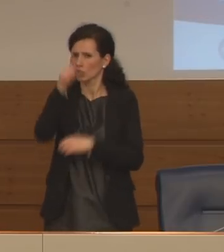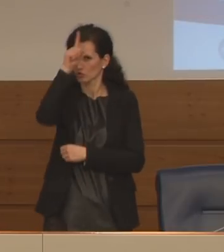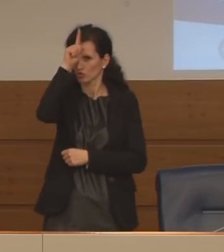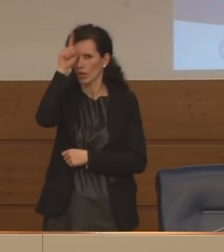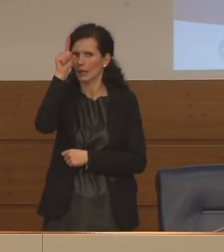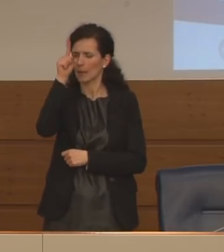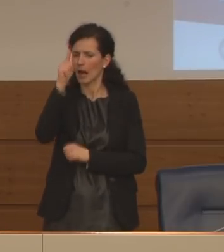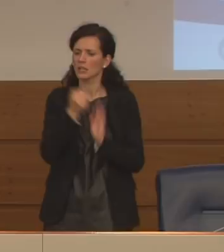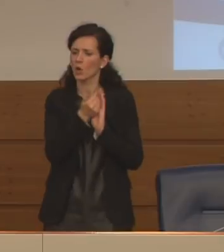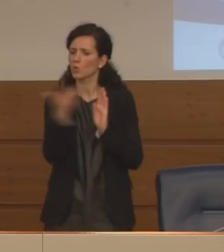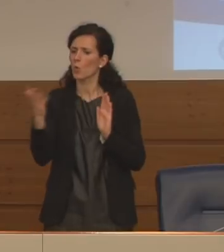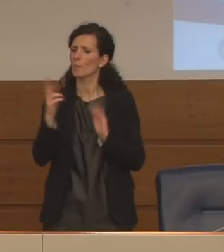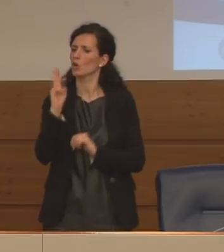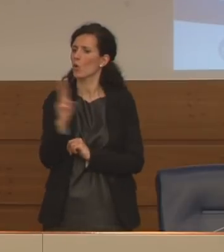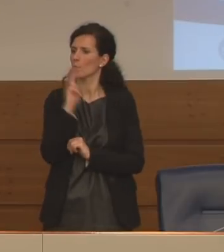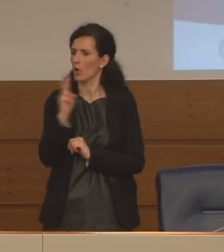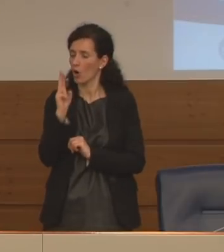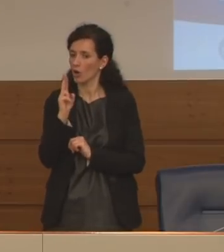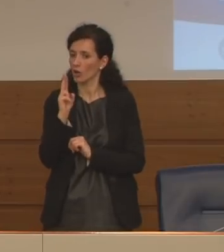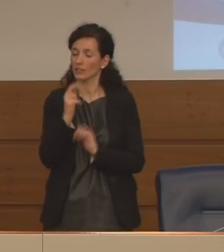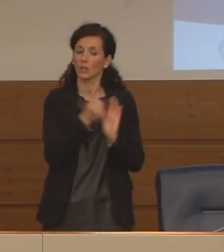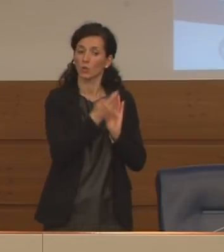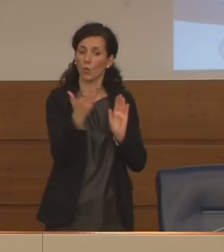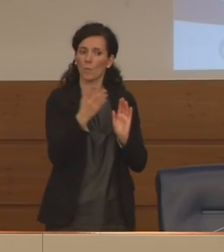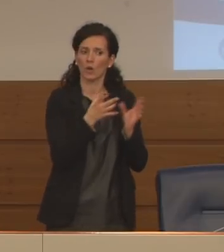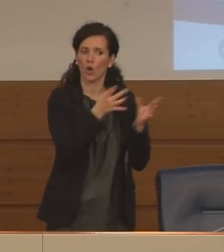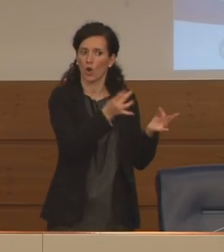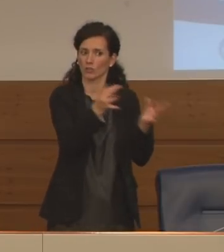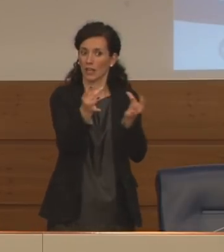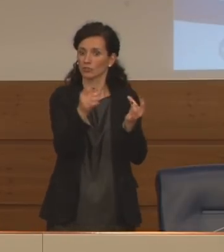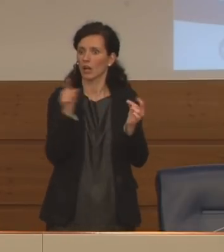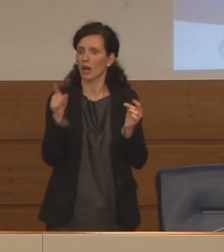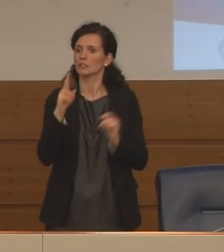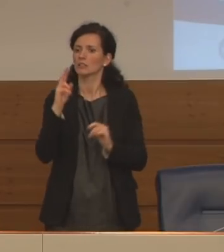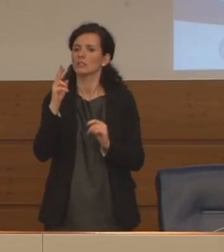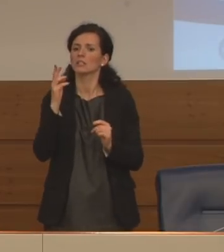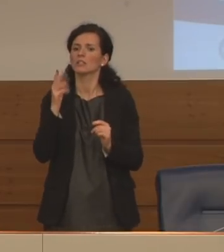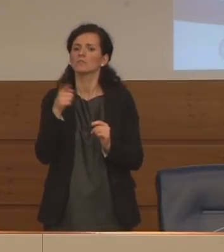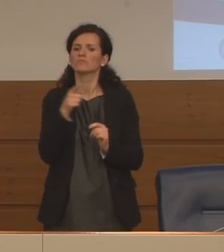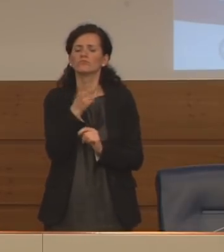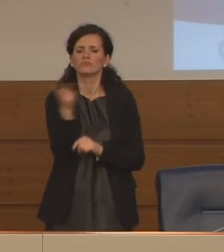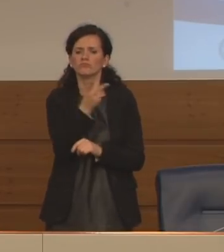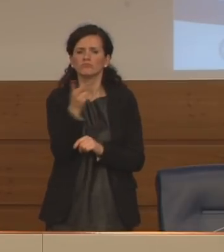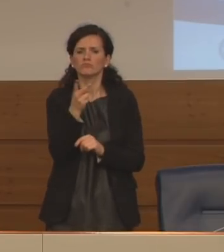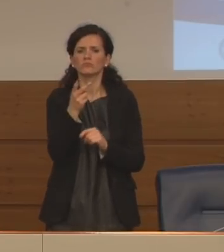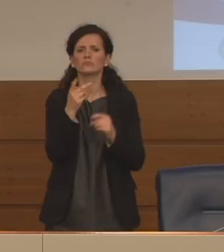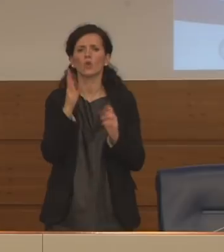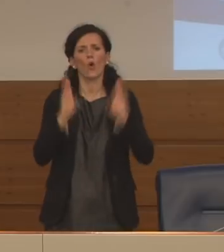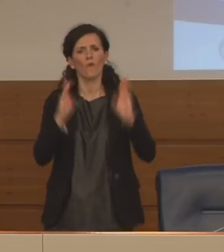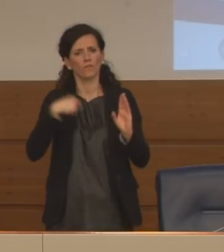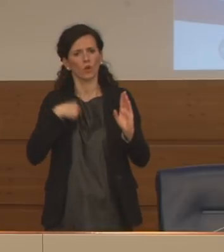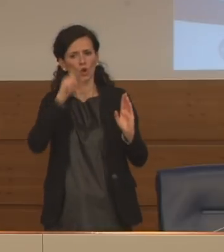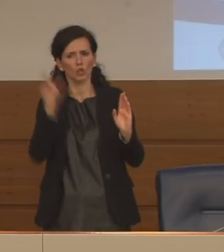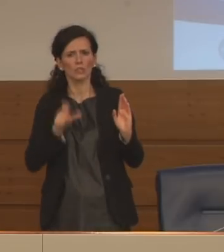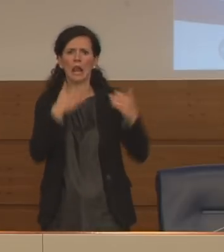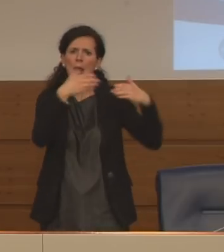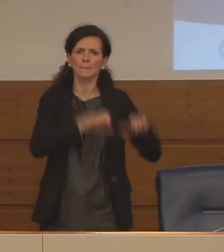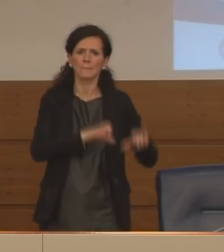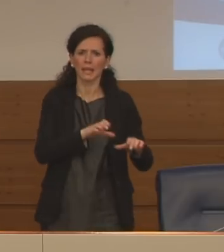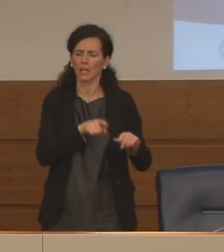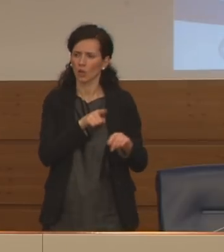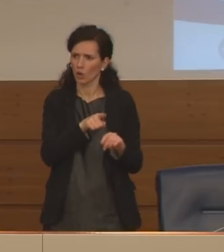numero dei morti rispetto al numero dei contagiati è molto inferiore che da noi e lo